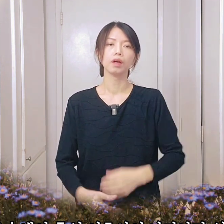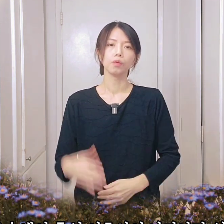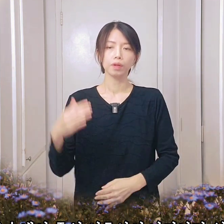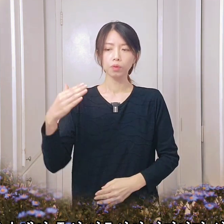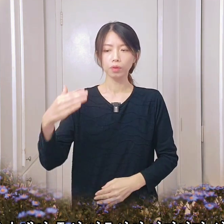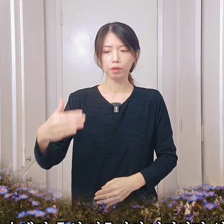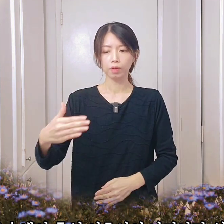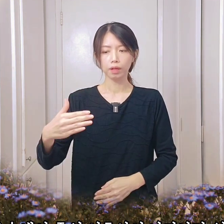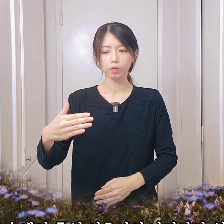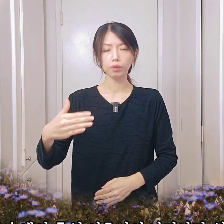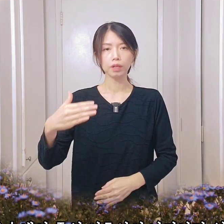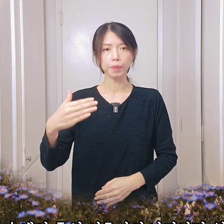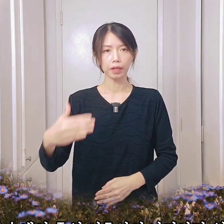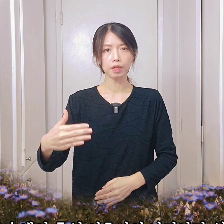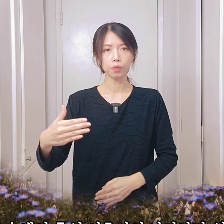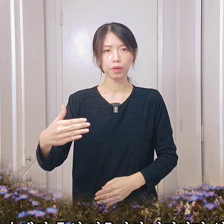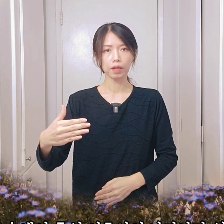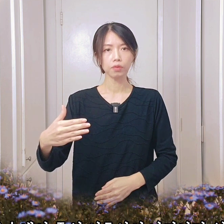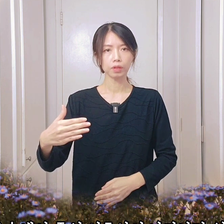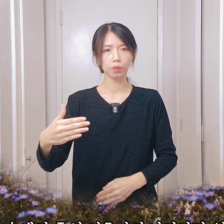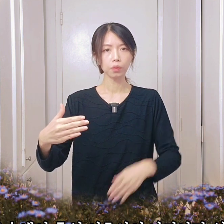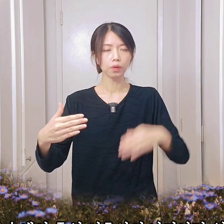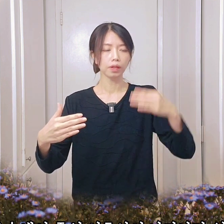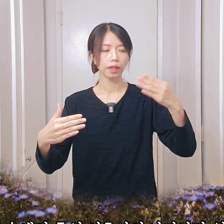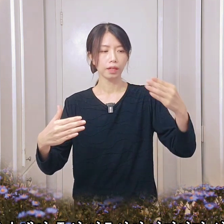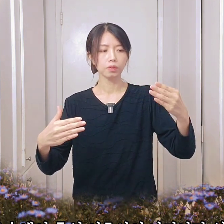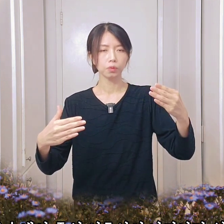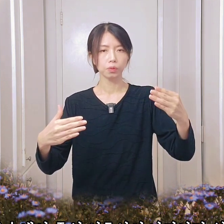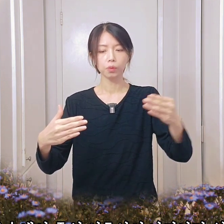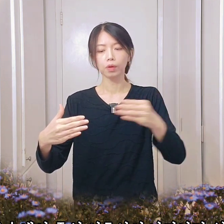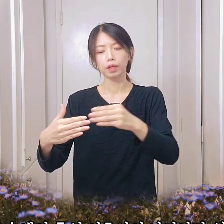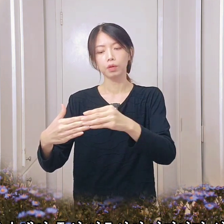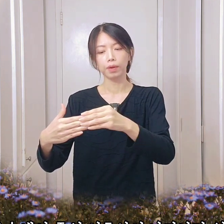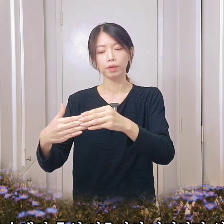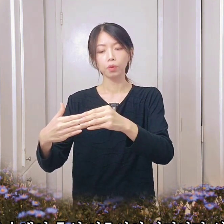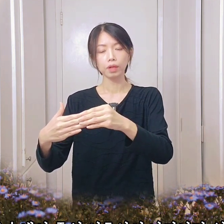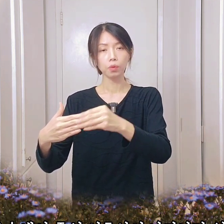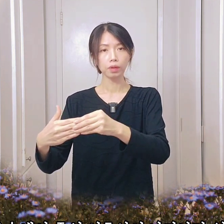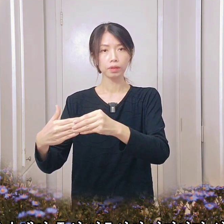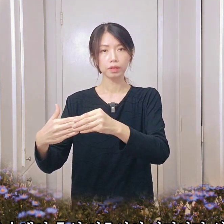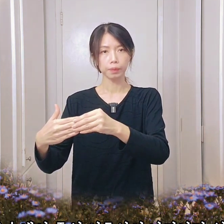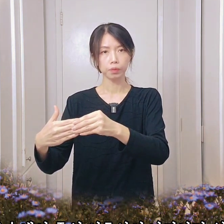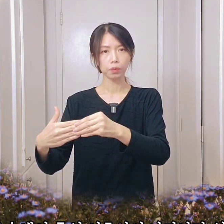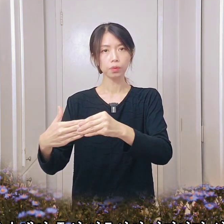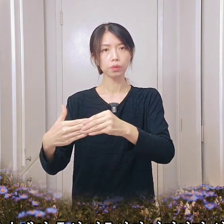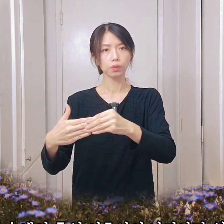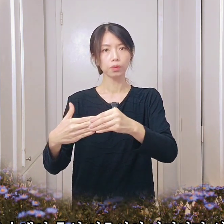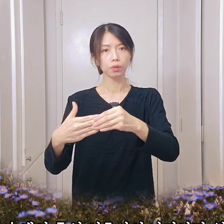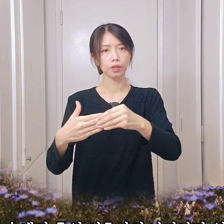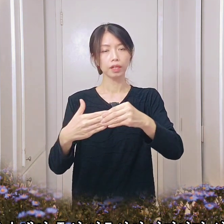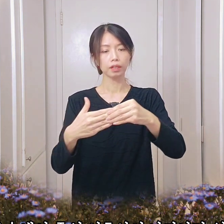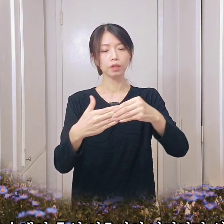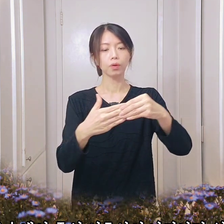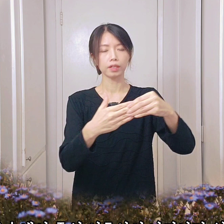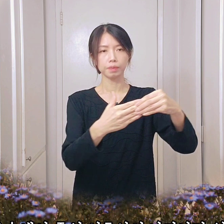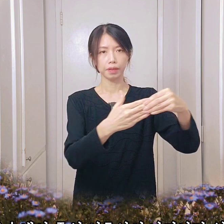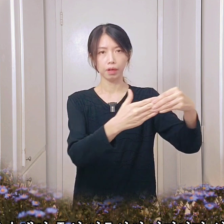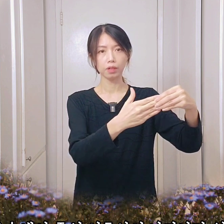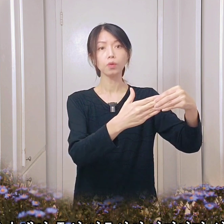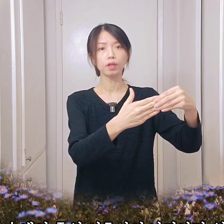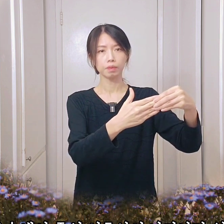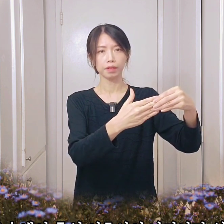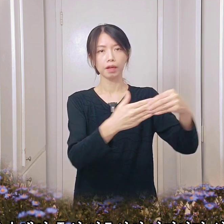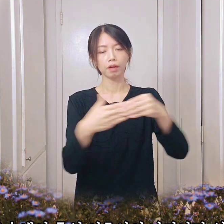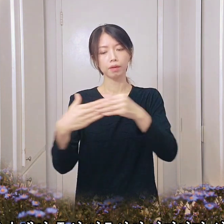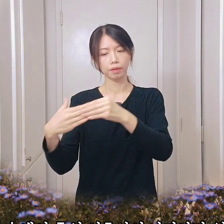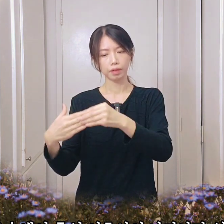수어는 왼손을 이렇게 손등이 밖을 보이게 해주시고 다른 손으로 이 왼손의 손끝을 잡고 이끌고 가시면 돼요.